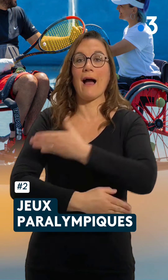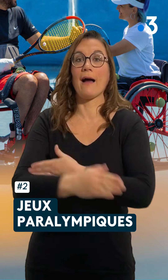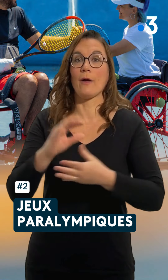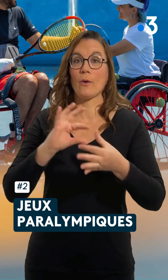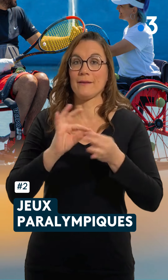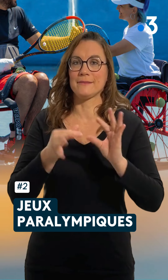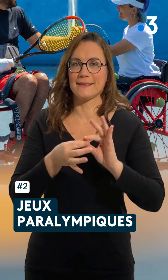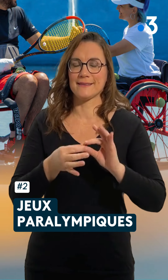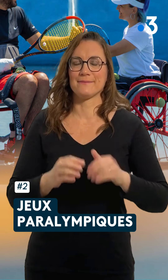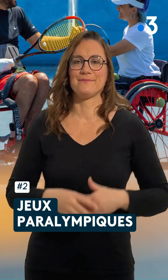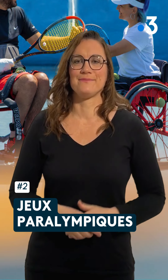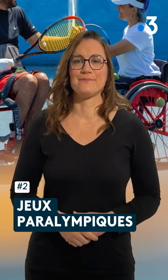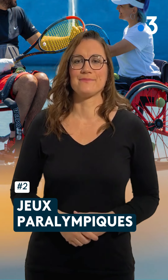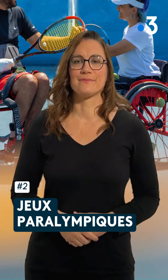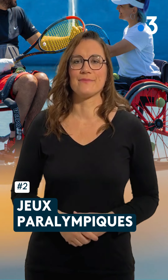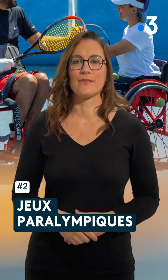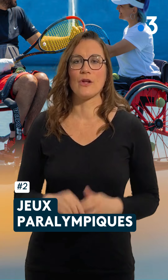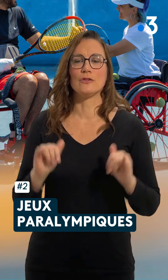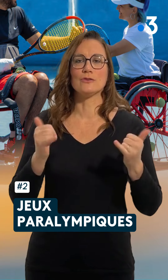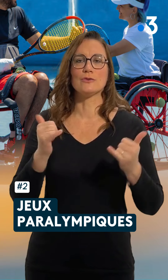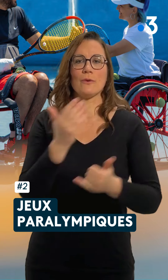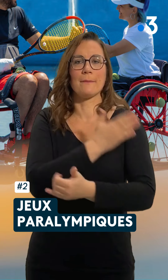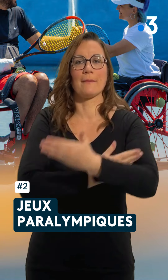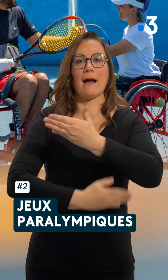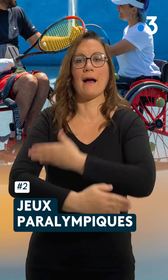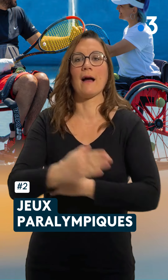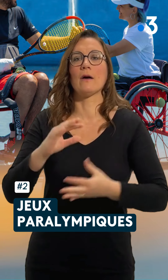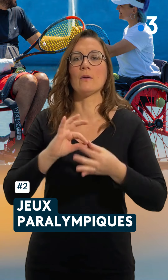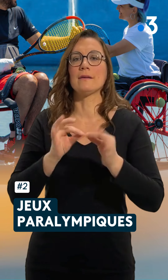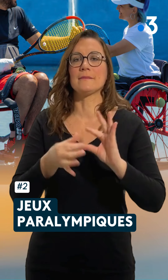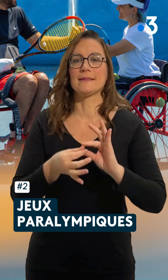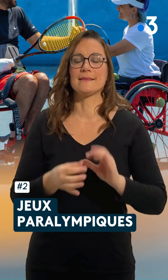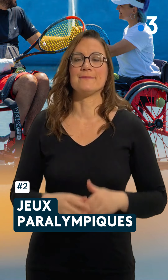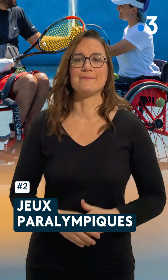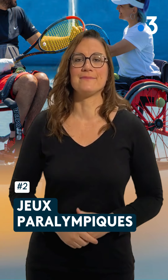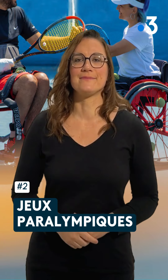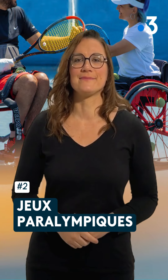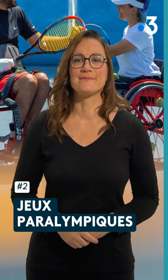Jeux Paralympiques. Jeux Paralympiques.